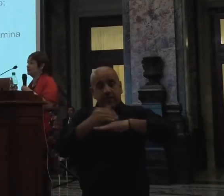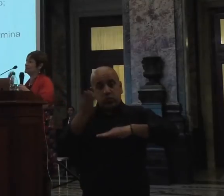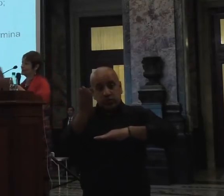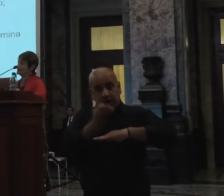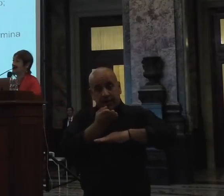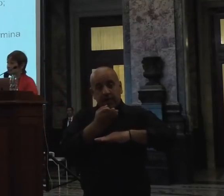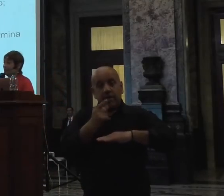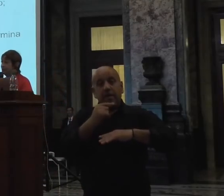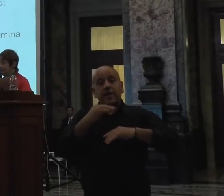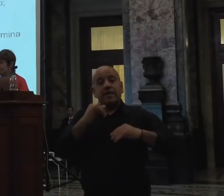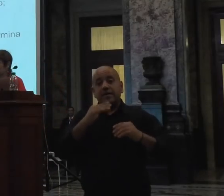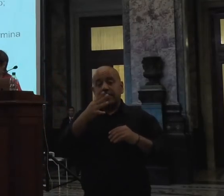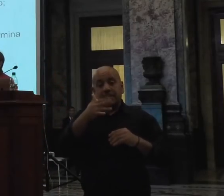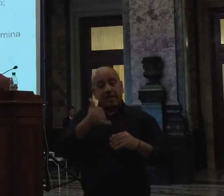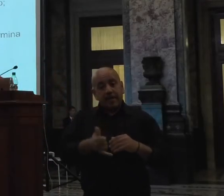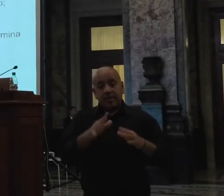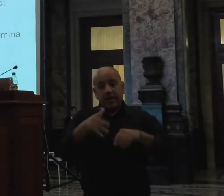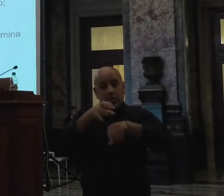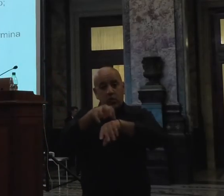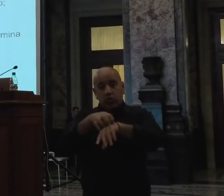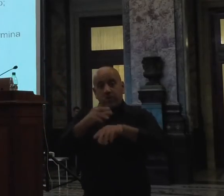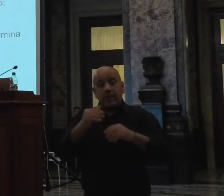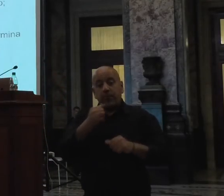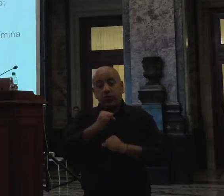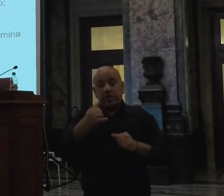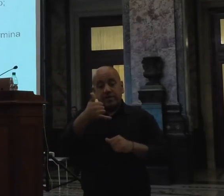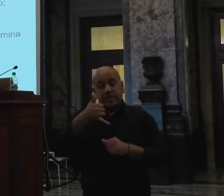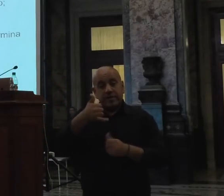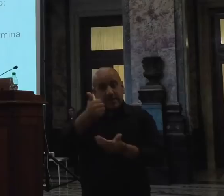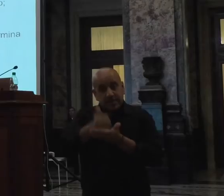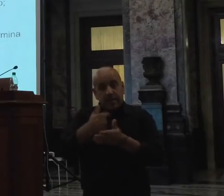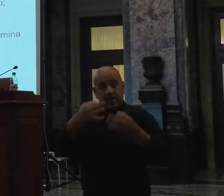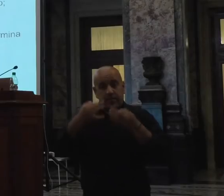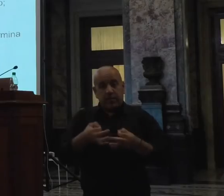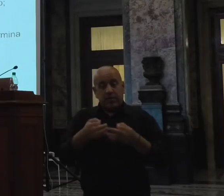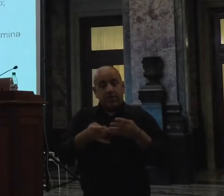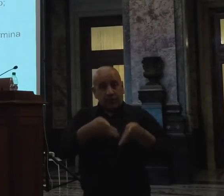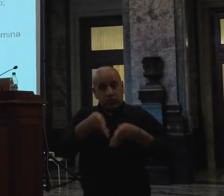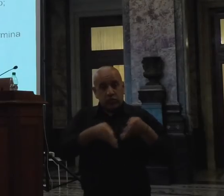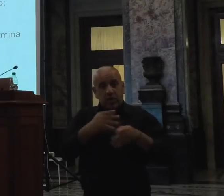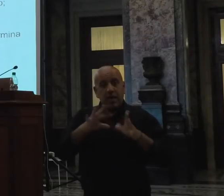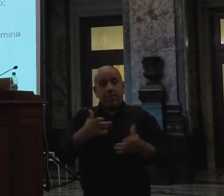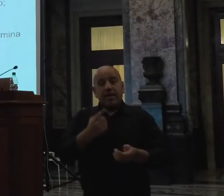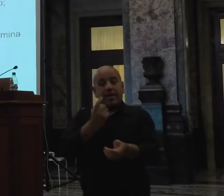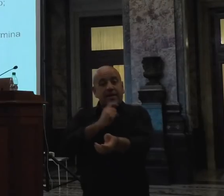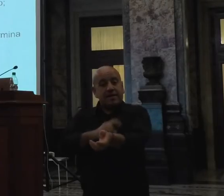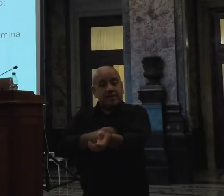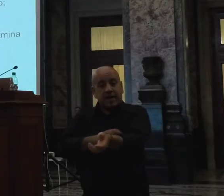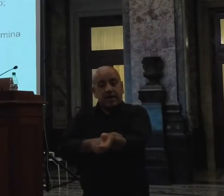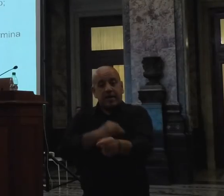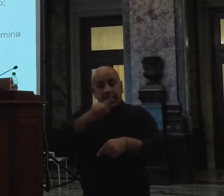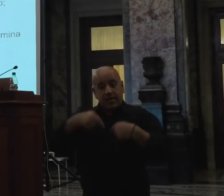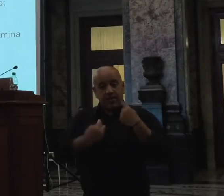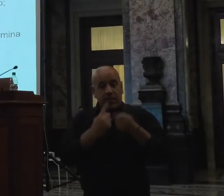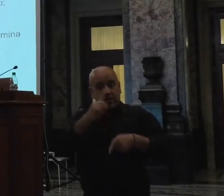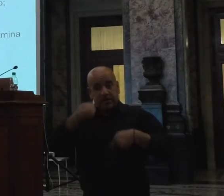las neuronas tienen que estar disparando de vez en cuando para mantenerse activas, para que la sangre vaya donde están ellas y haya